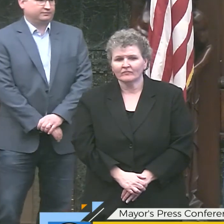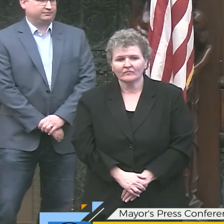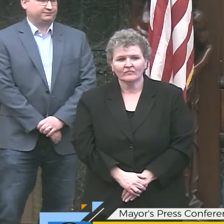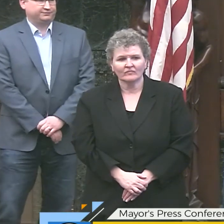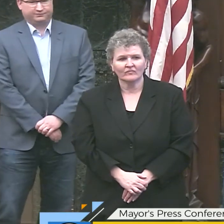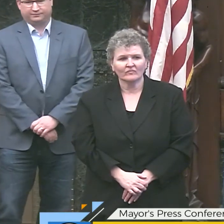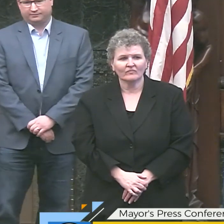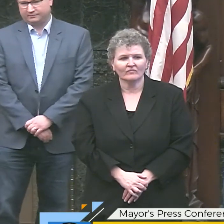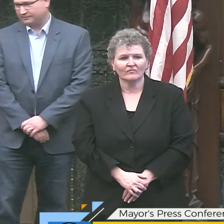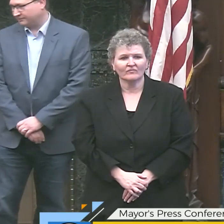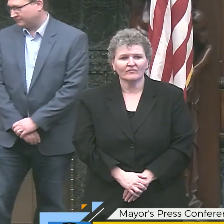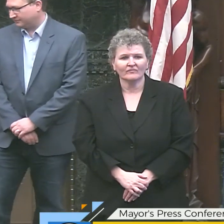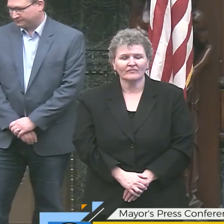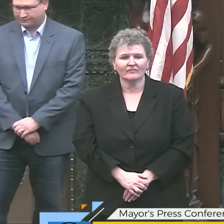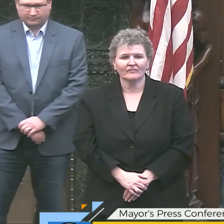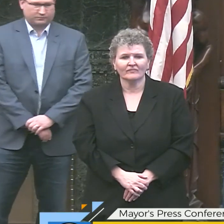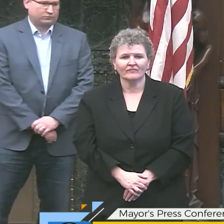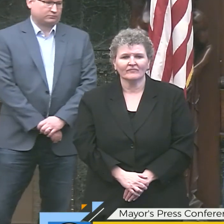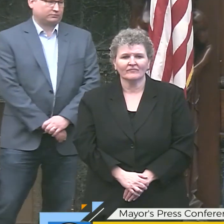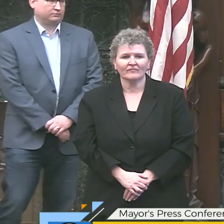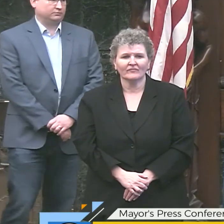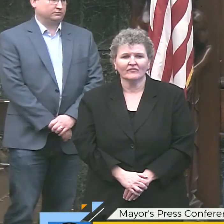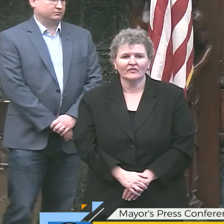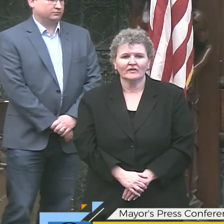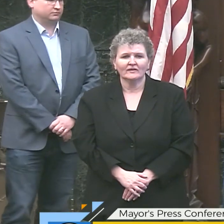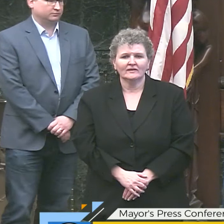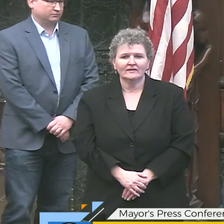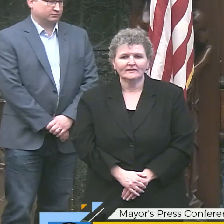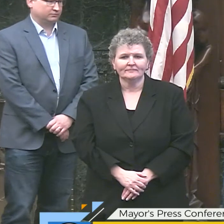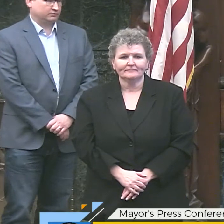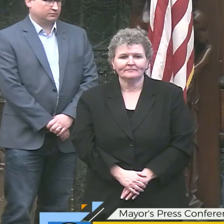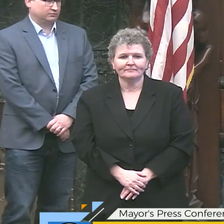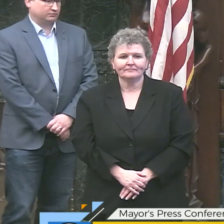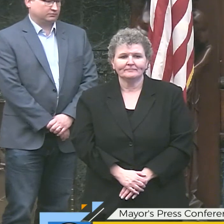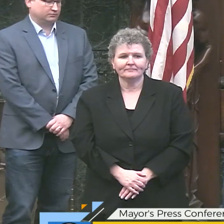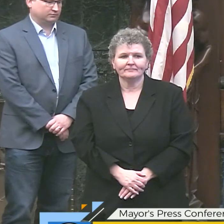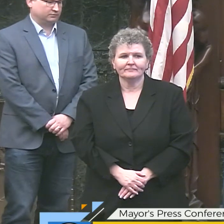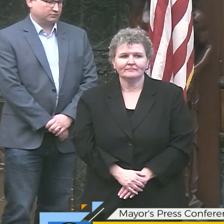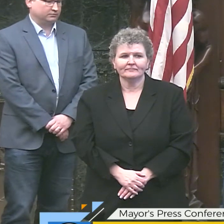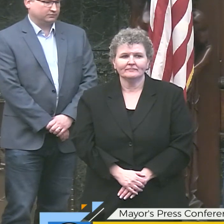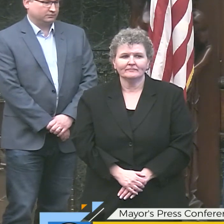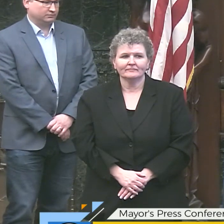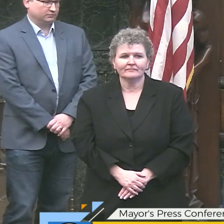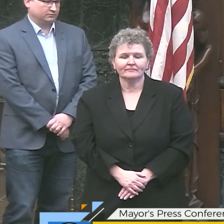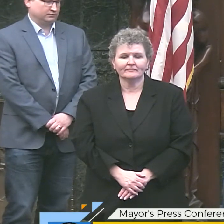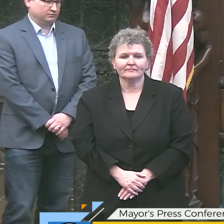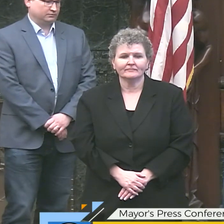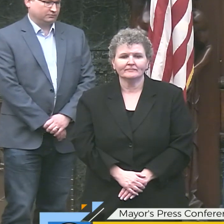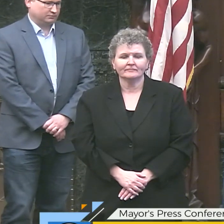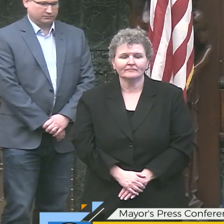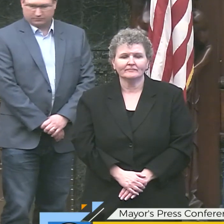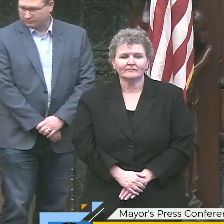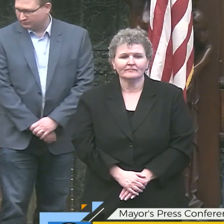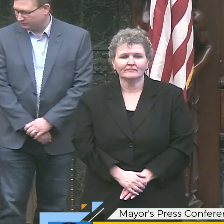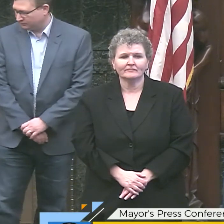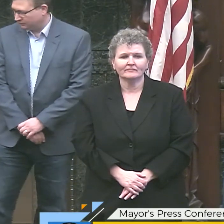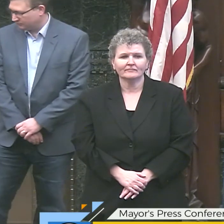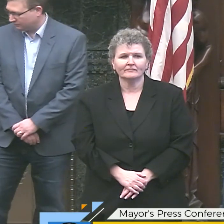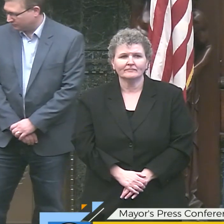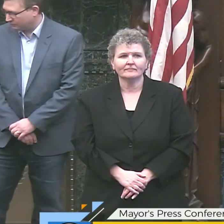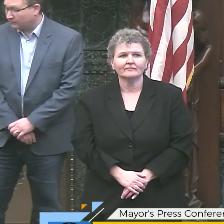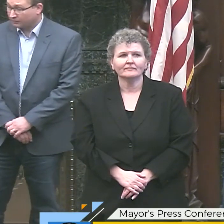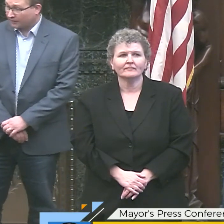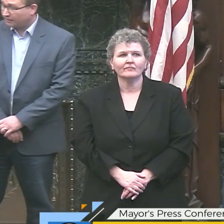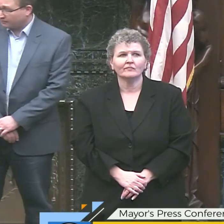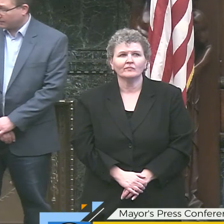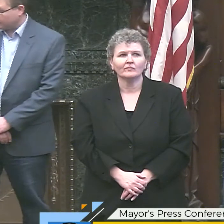la práctica del distanciamiento social. En luz de estos crímenes, queremos saber detalles específicos de lo que la